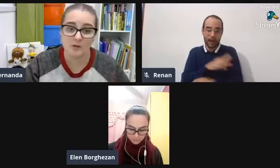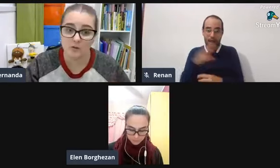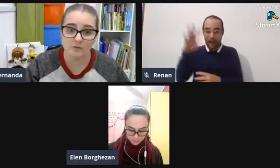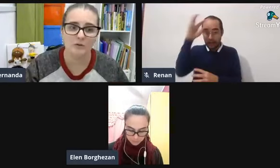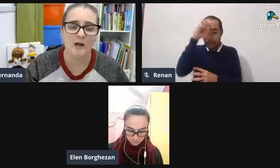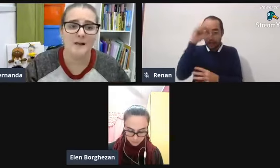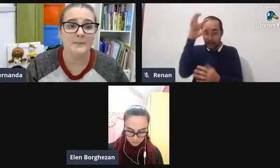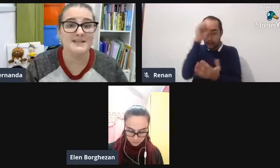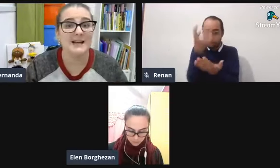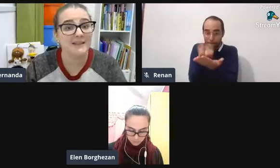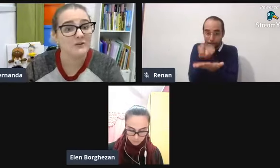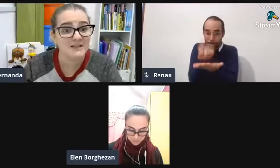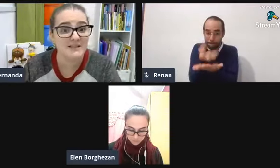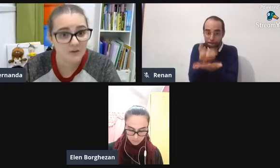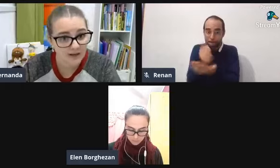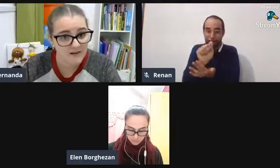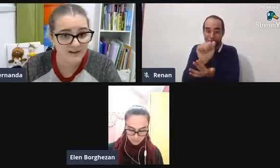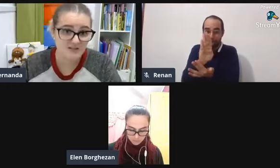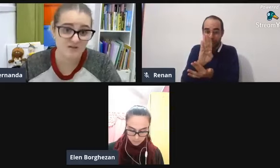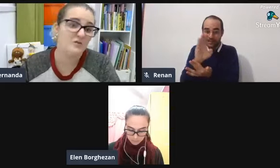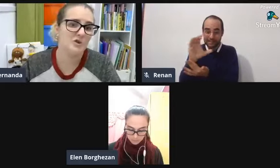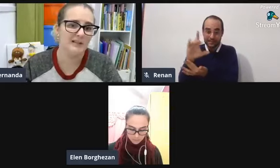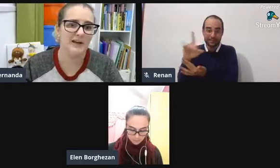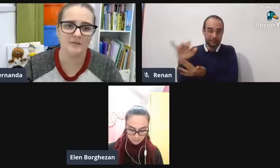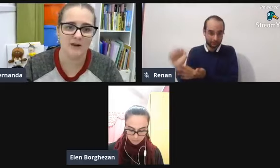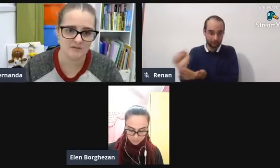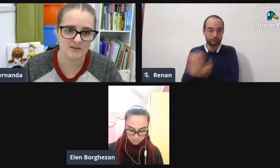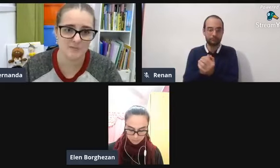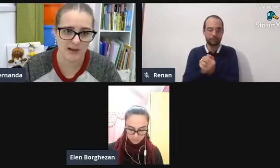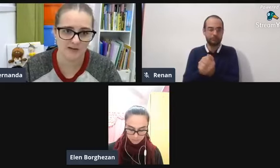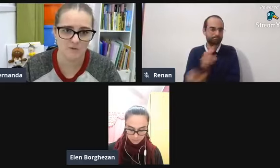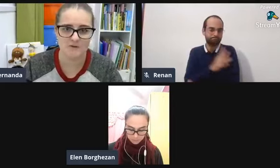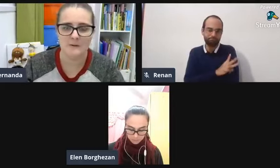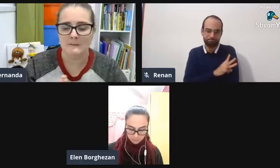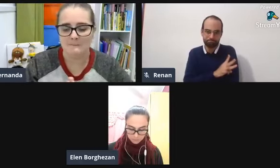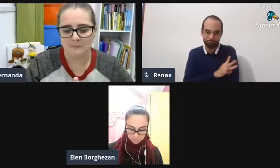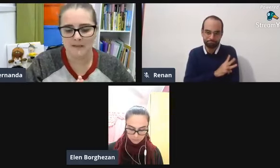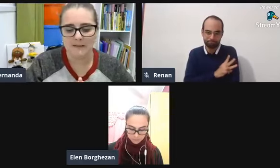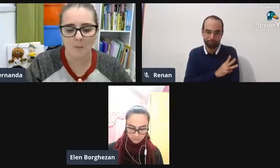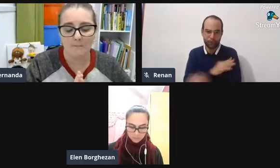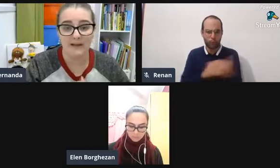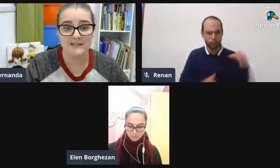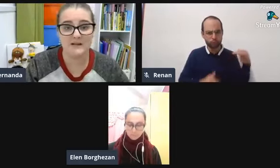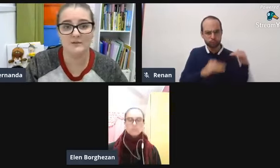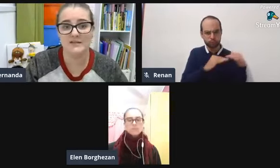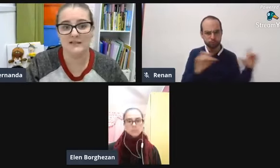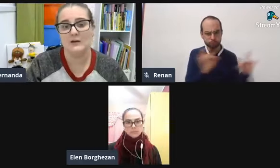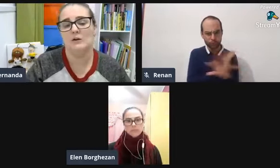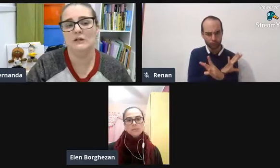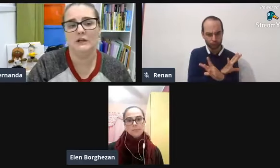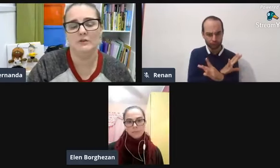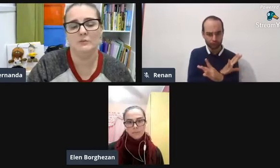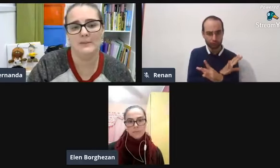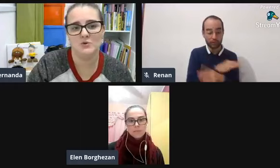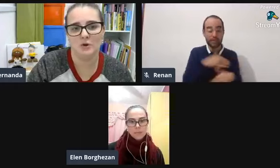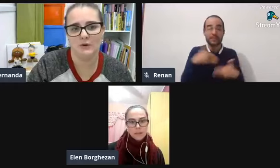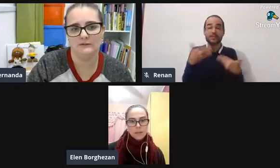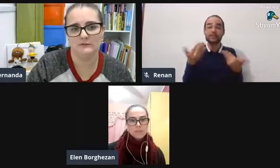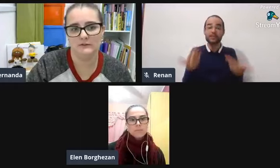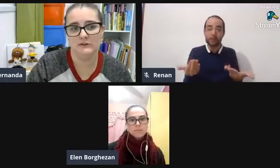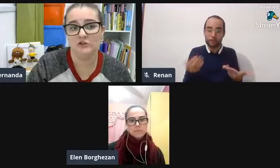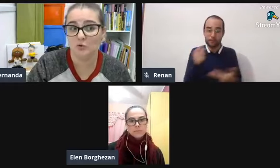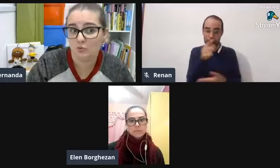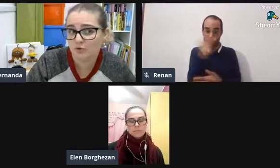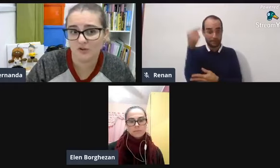até o 2º, mas é até o 3º que ela vai se consolidar em vários aspectos. Então, pensa que você está colocando uma